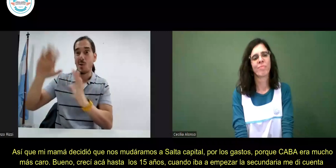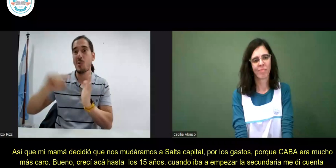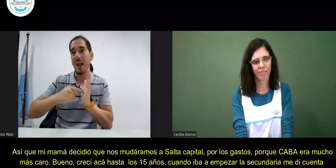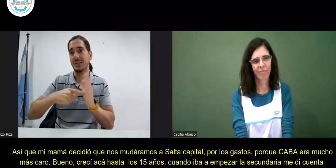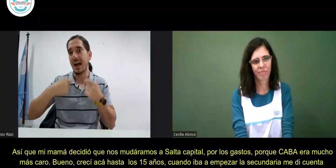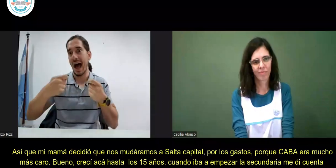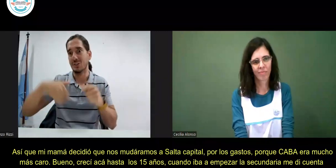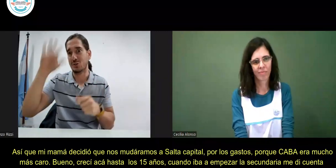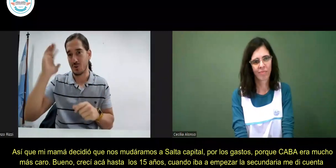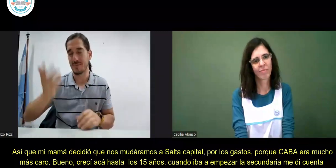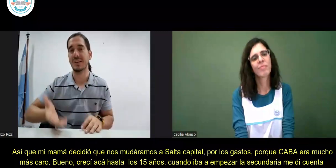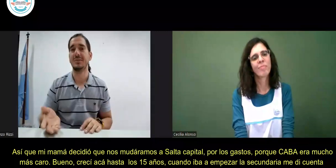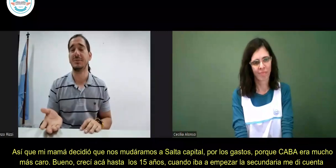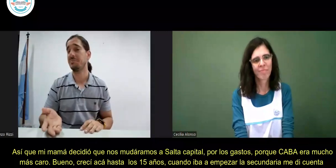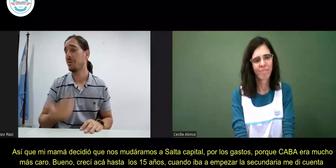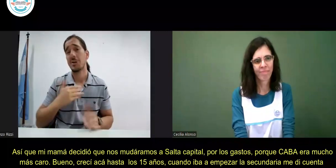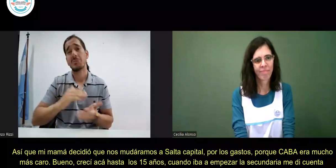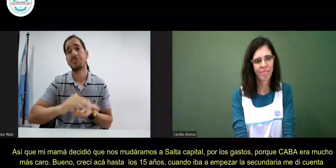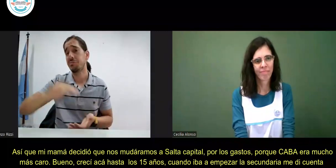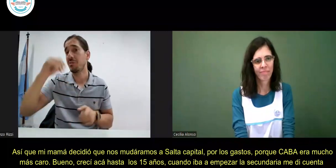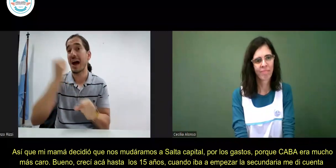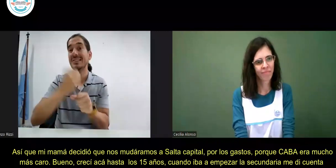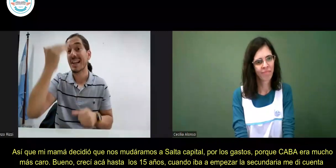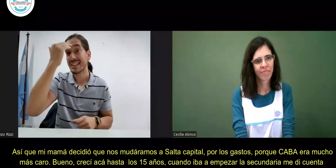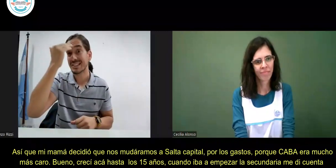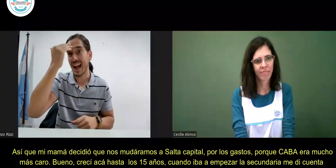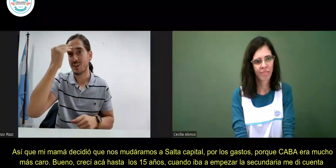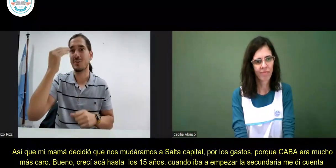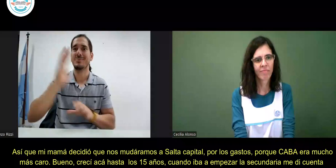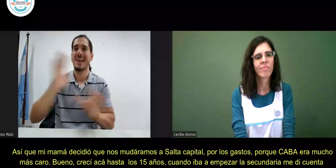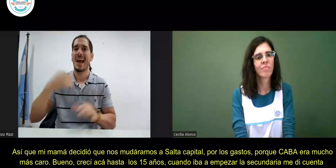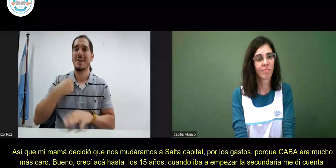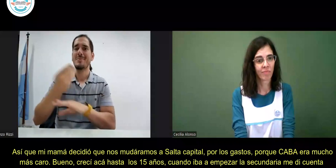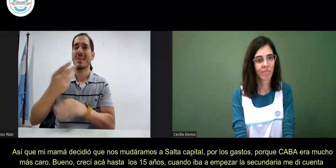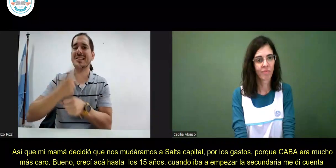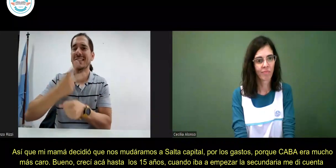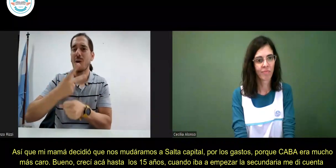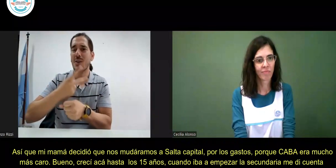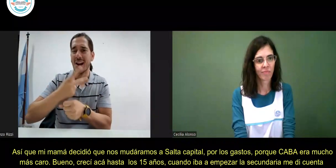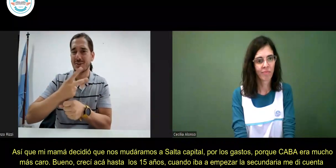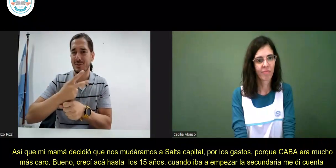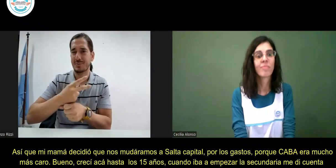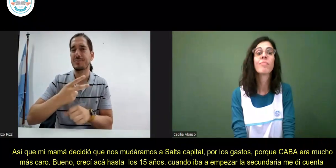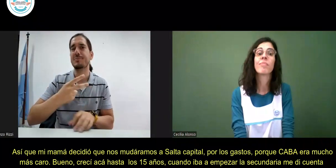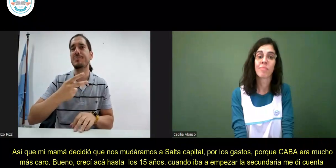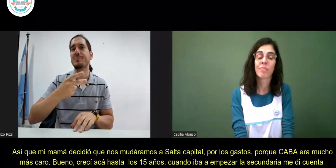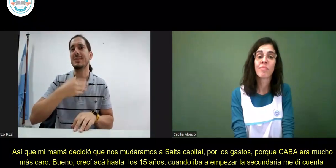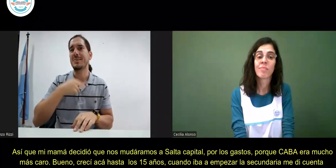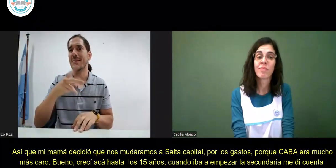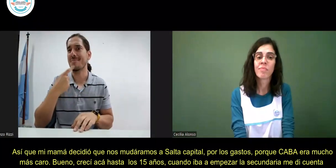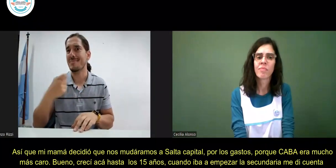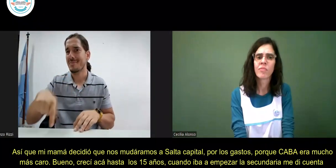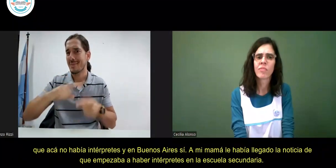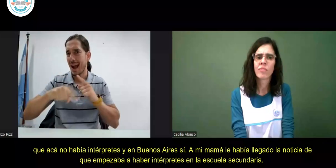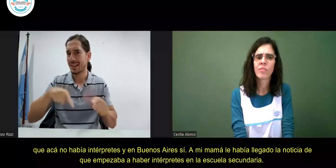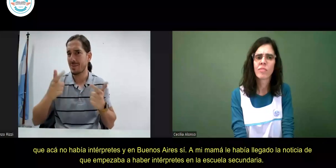Salta Capital por los gastos, porque Cava era mucho más caro. Bueno, crecí acá hasta los 15 años. Cuando